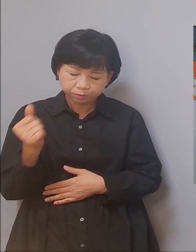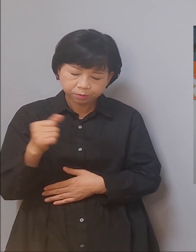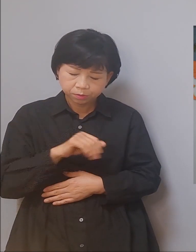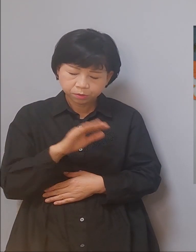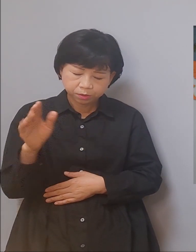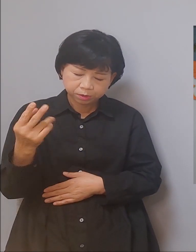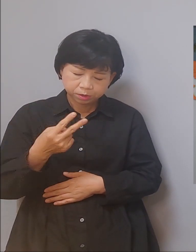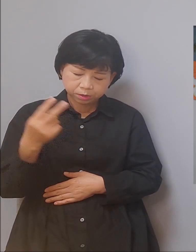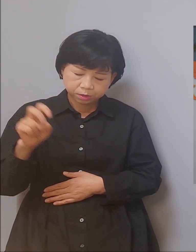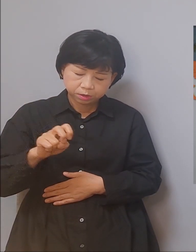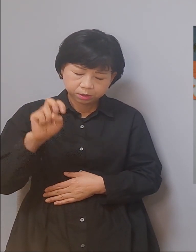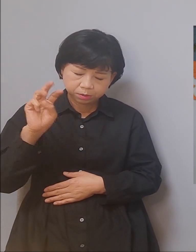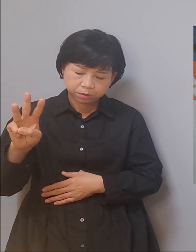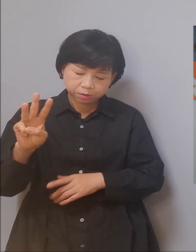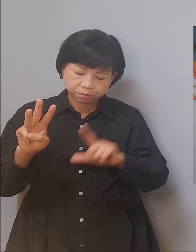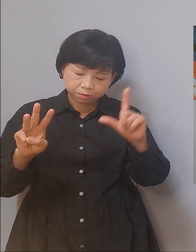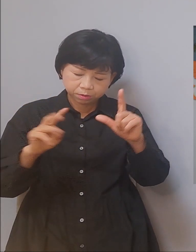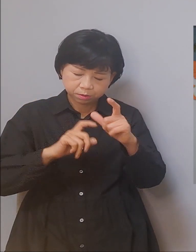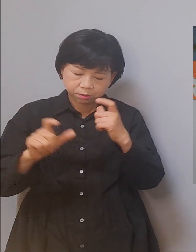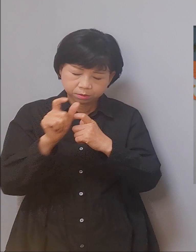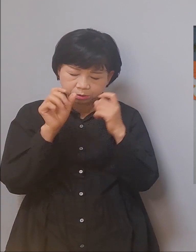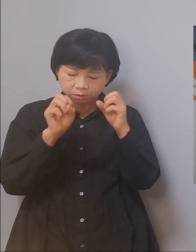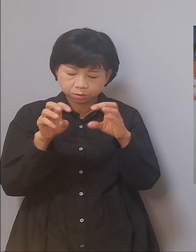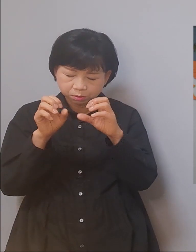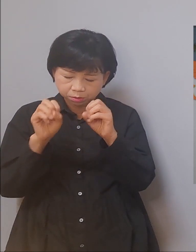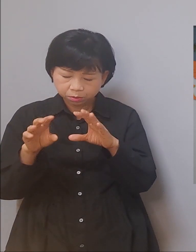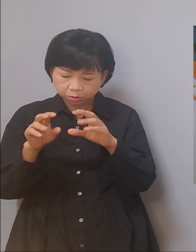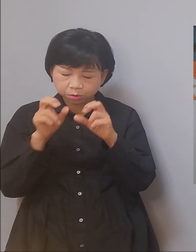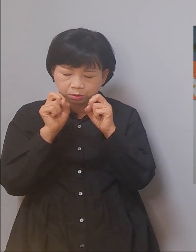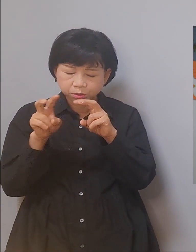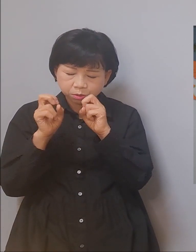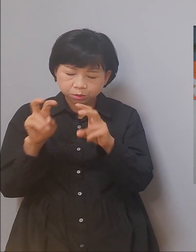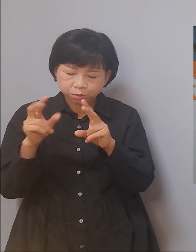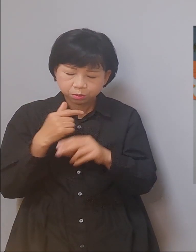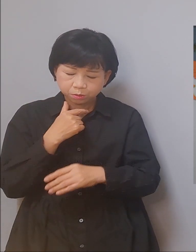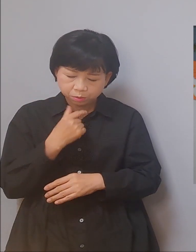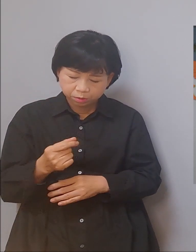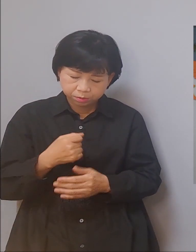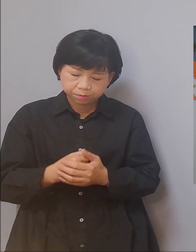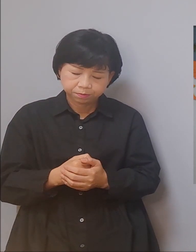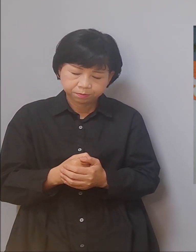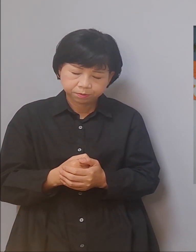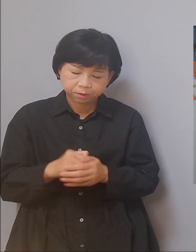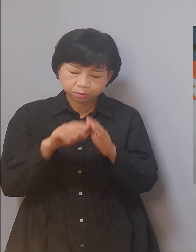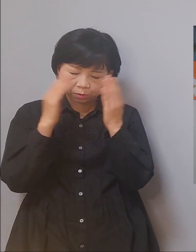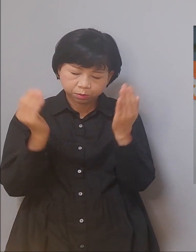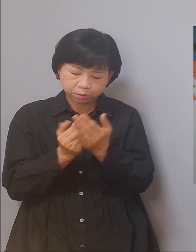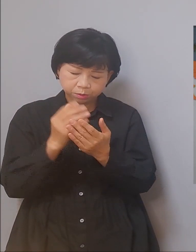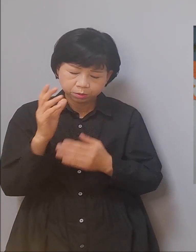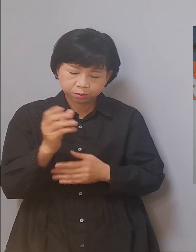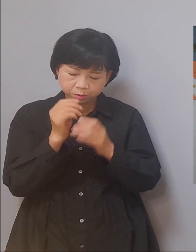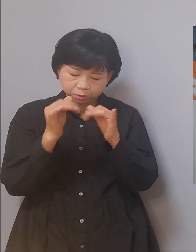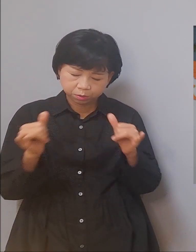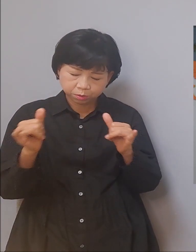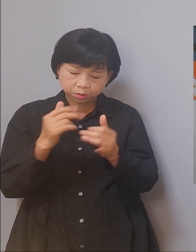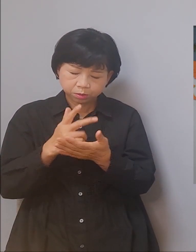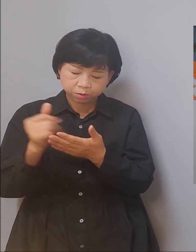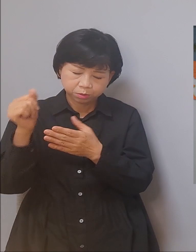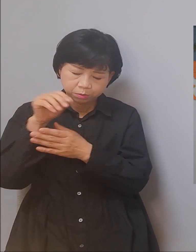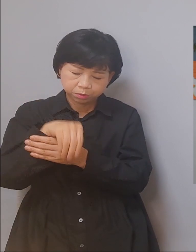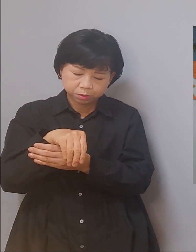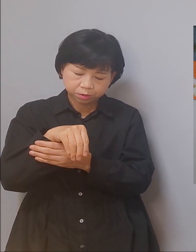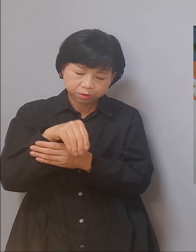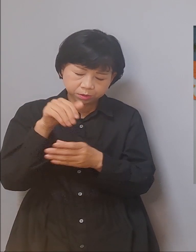우리가 2023년 더욱더 전도하고자 더욱더 선교하고자 나아가고자 하오니 온 성도님들이 주님이 우리에게 심겨주신